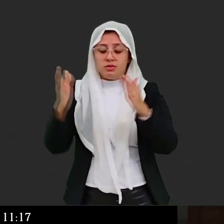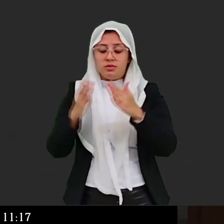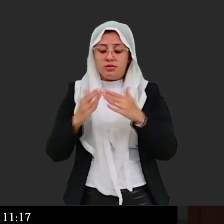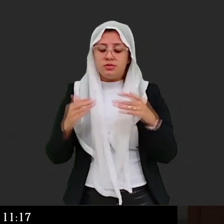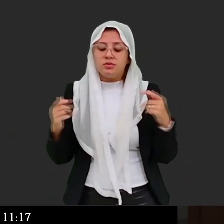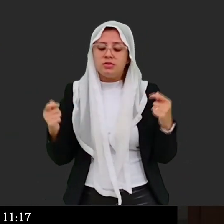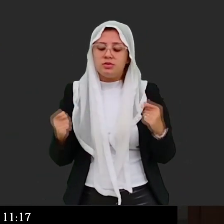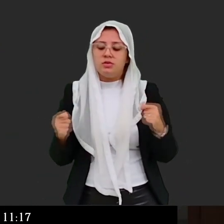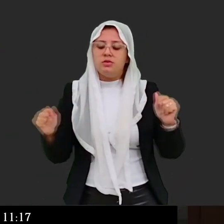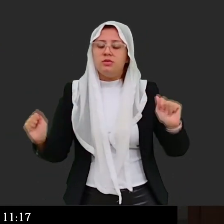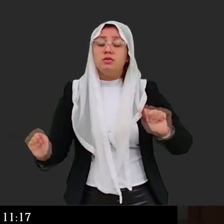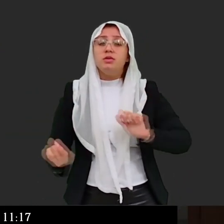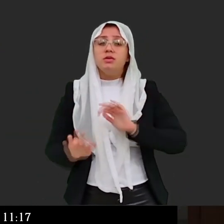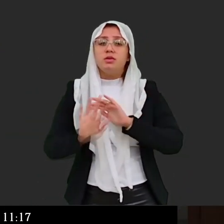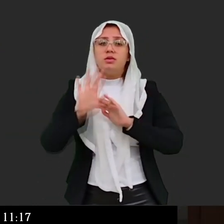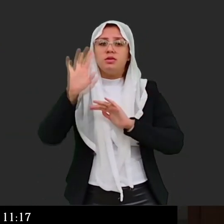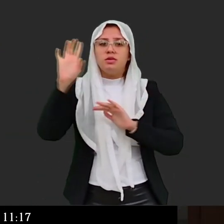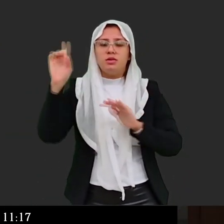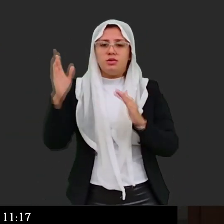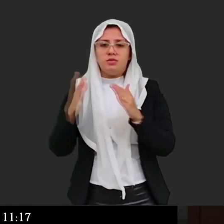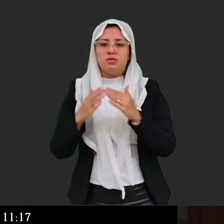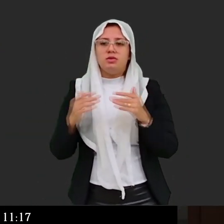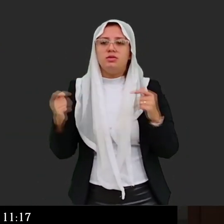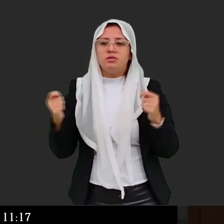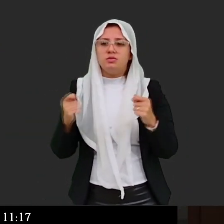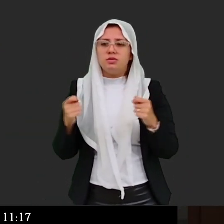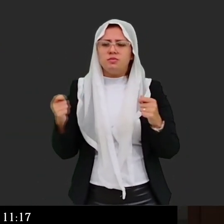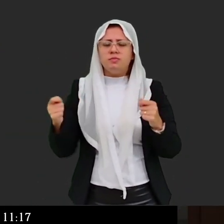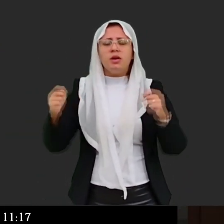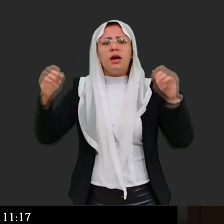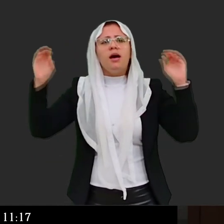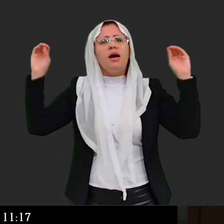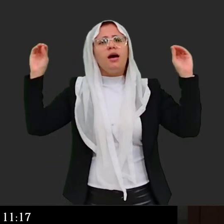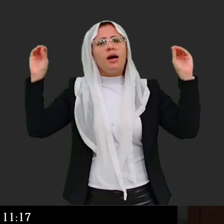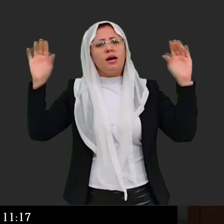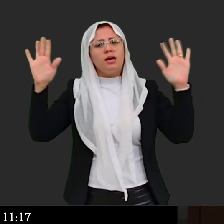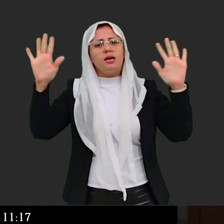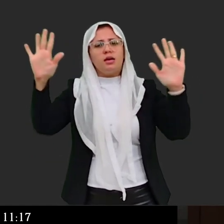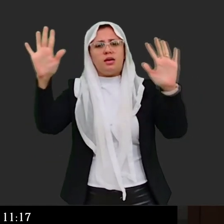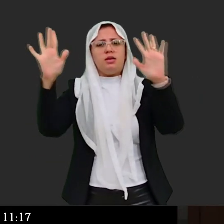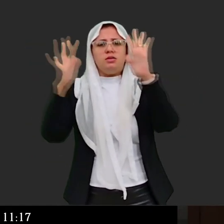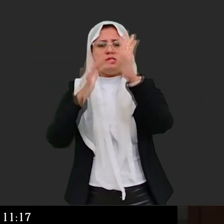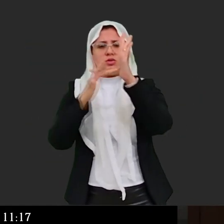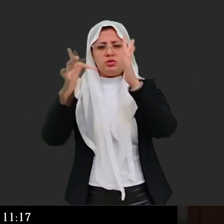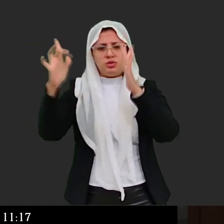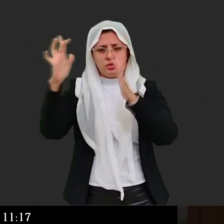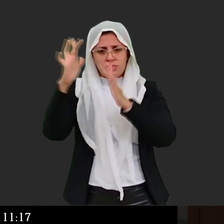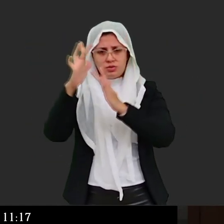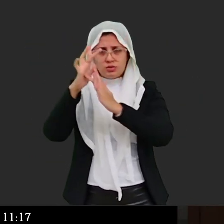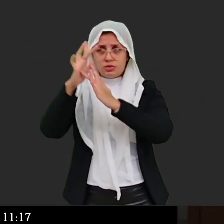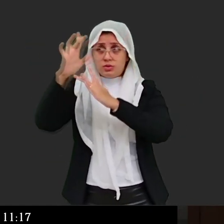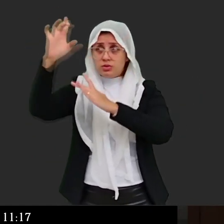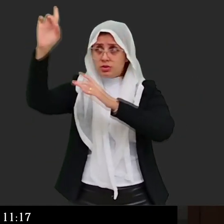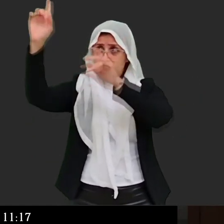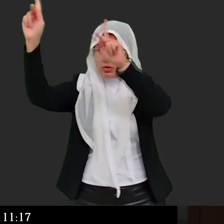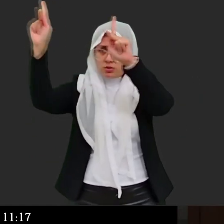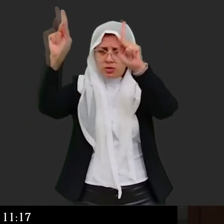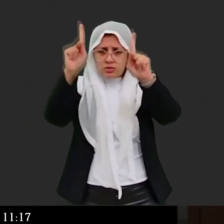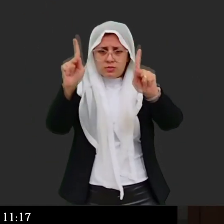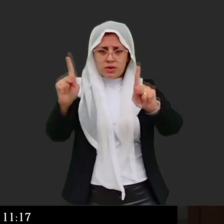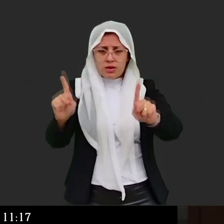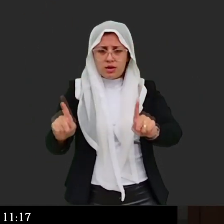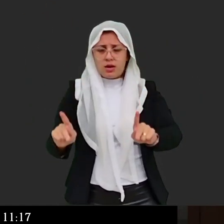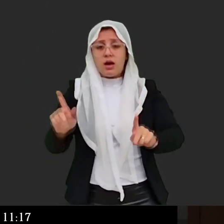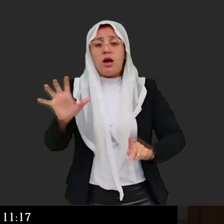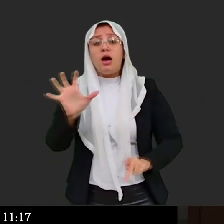Glória a Jesus. A graça do Senhor Jesus, a santa paz de Deus, seu